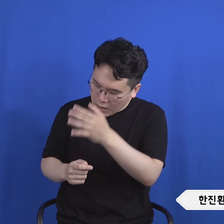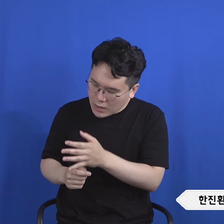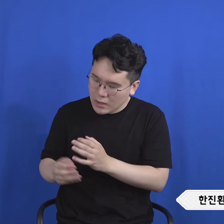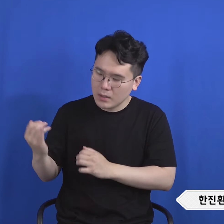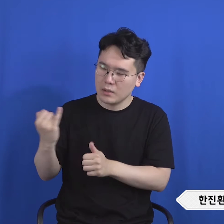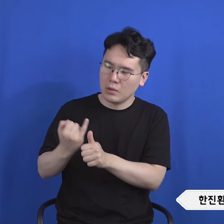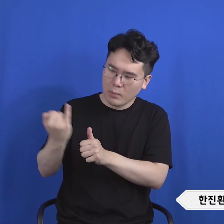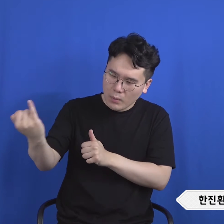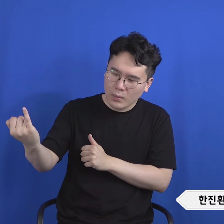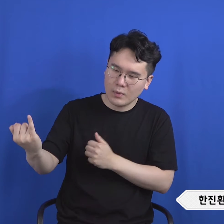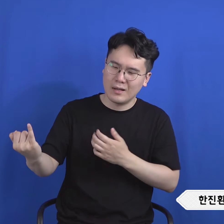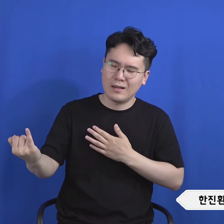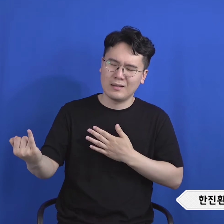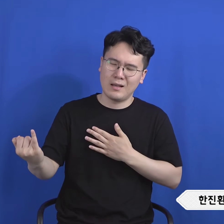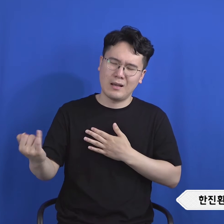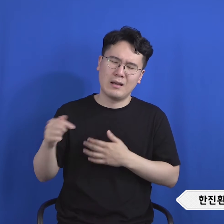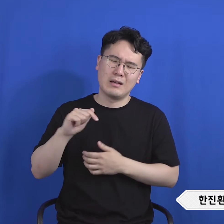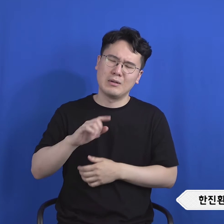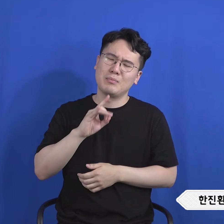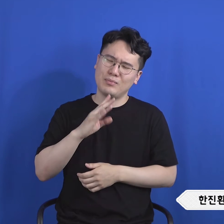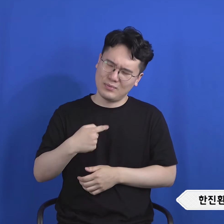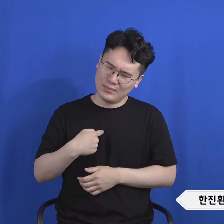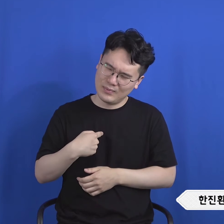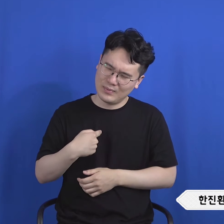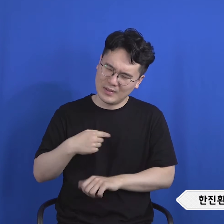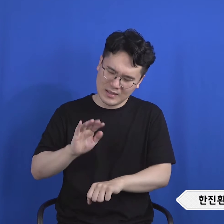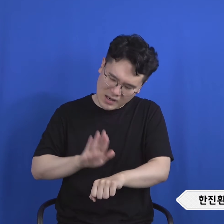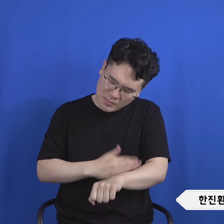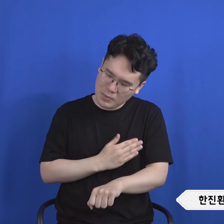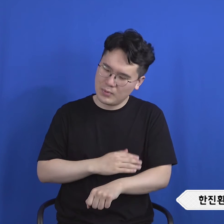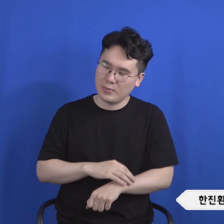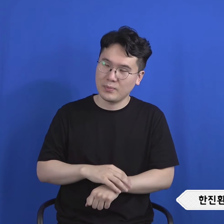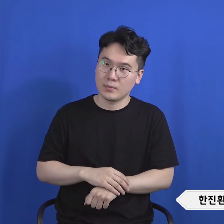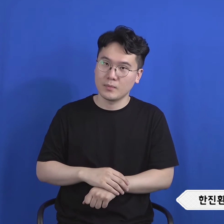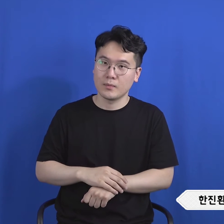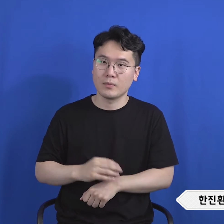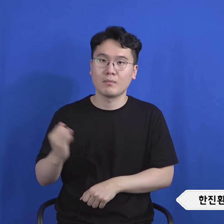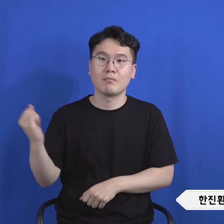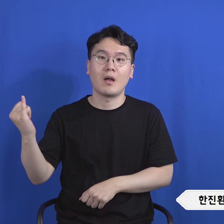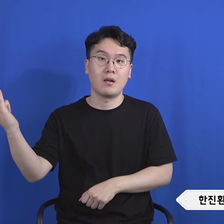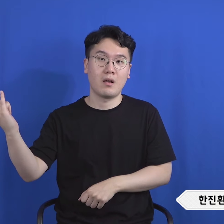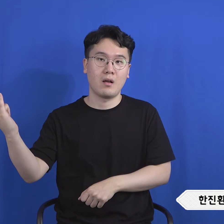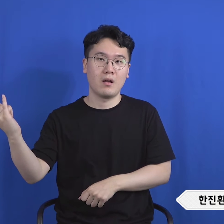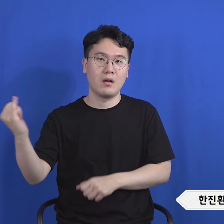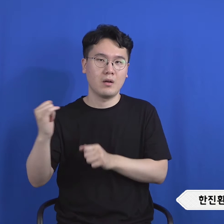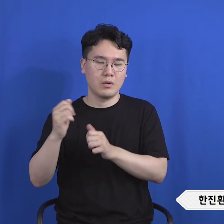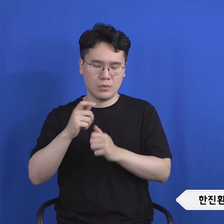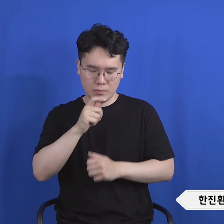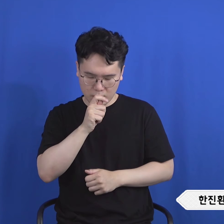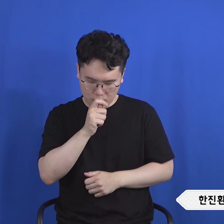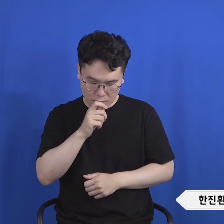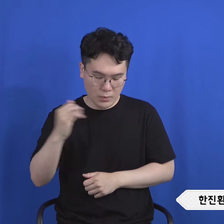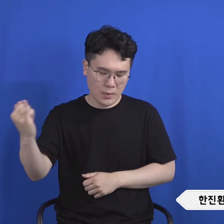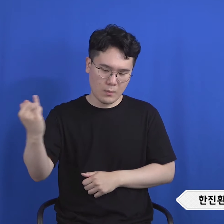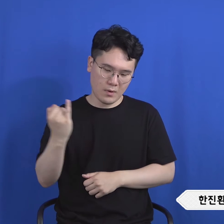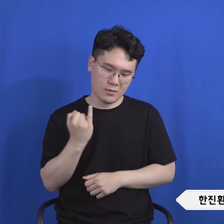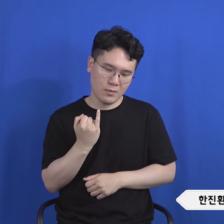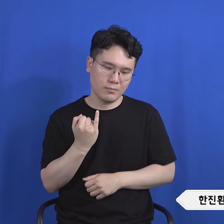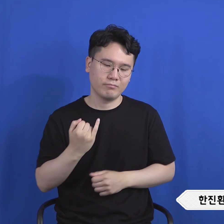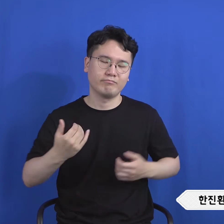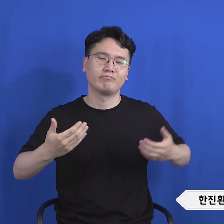이것밖에 안 되는 사람이야 그랬습니다. 아내가 말없이 다가와서 남편을 꼭